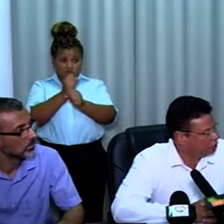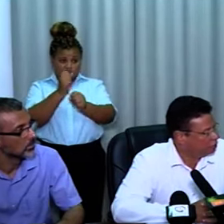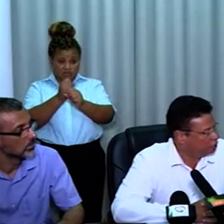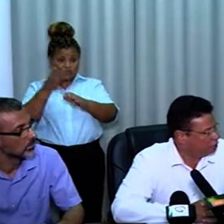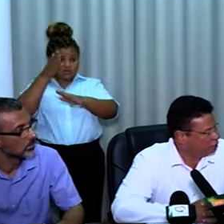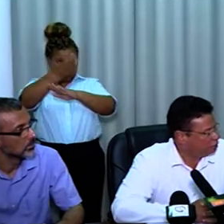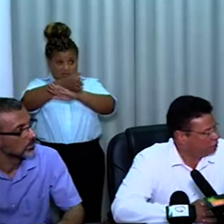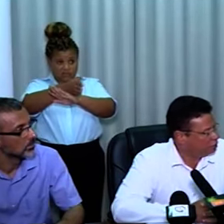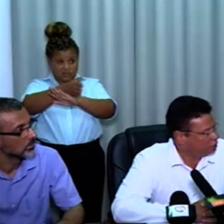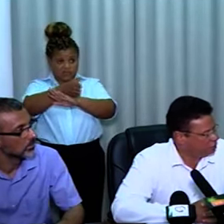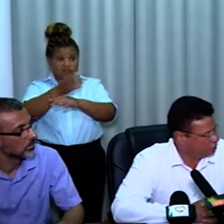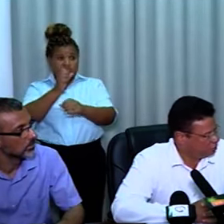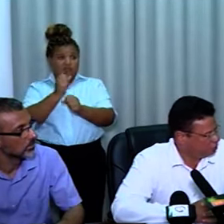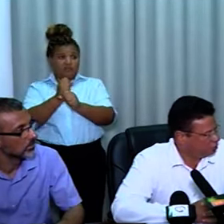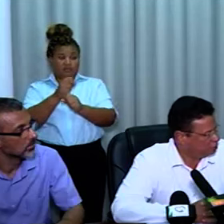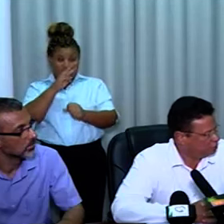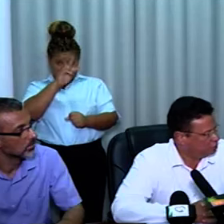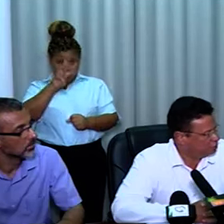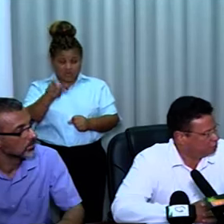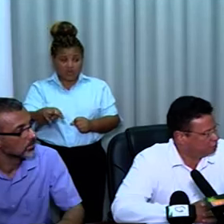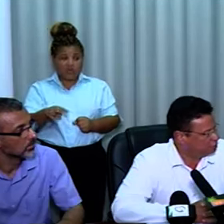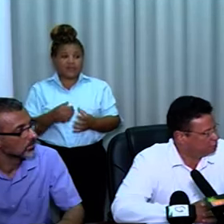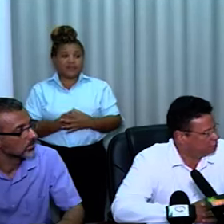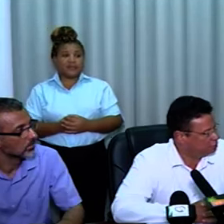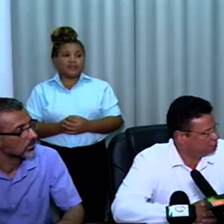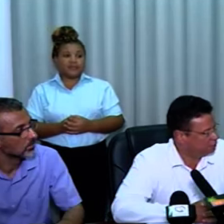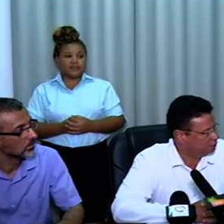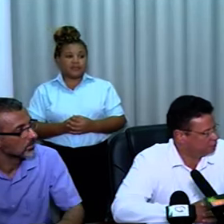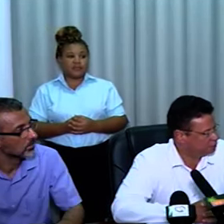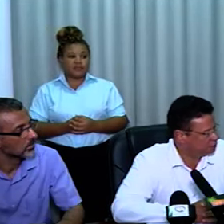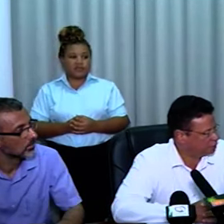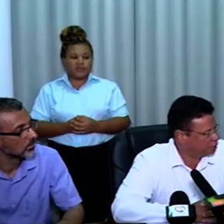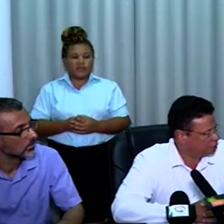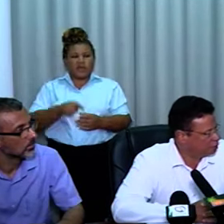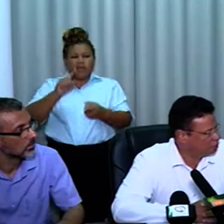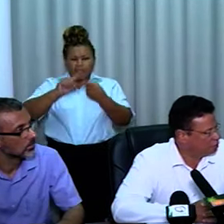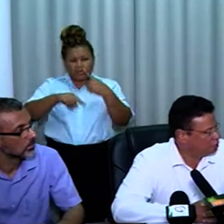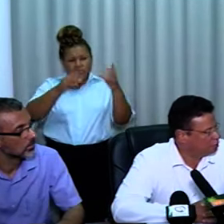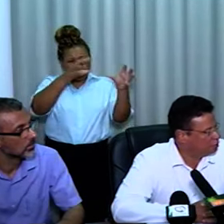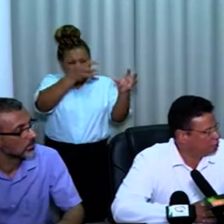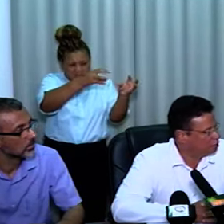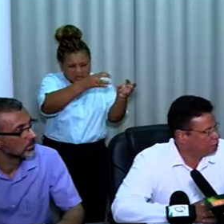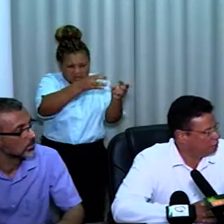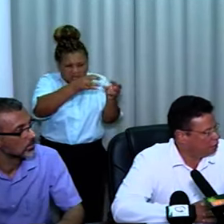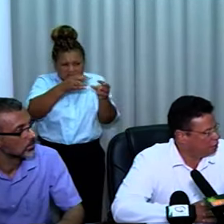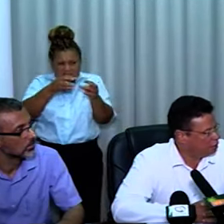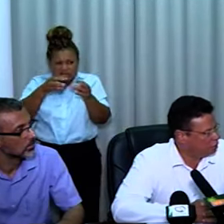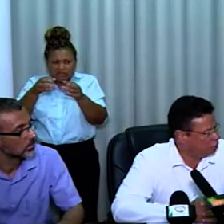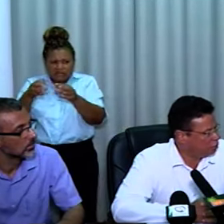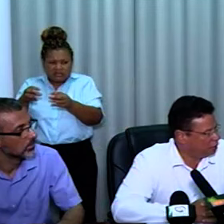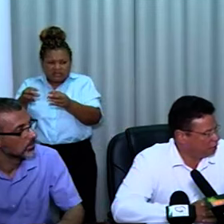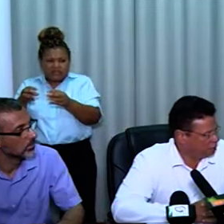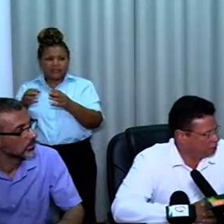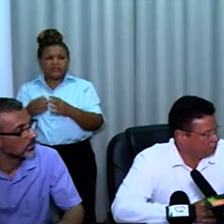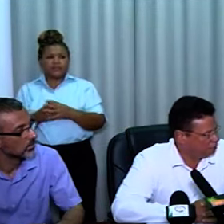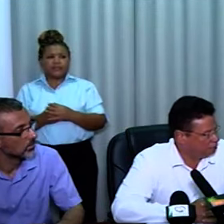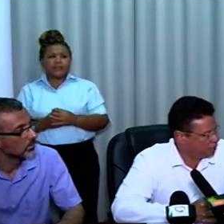l'avion. Et si je fais la procédure, je vais avoir un petit salon de monde avant. Je vais sortir avant de s'y faire. Nous devons